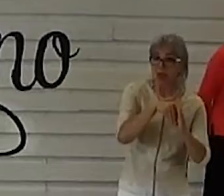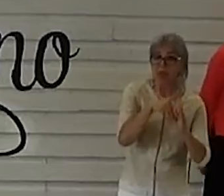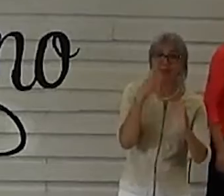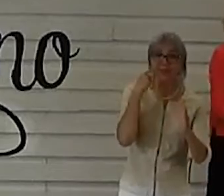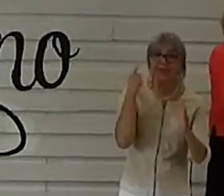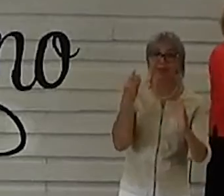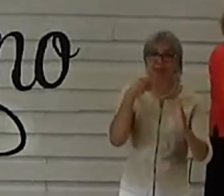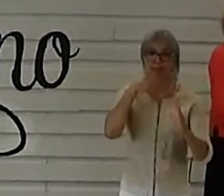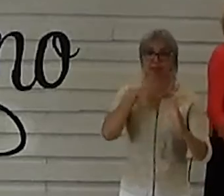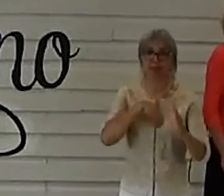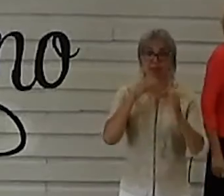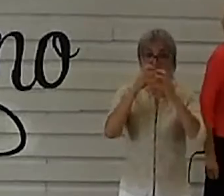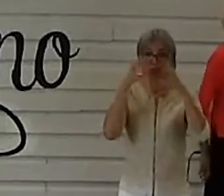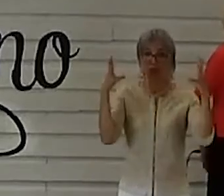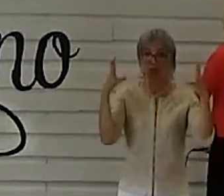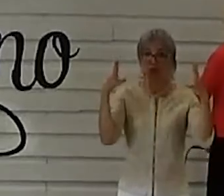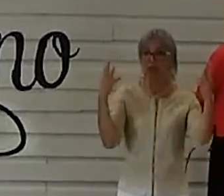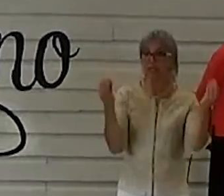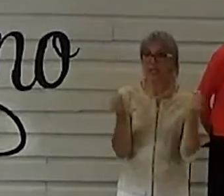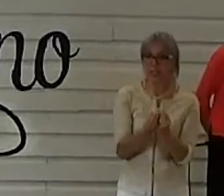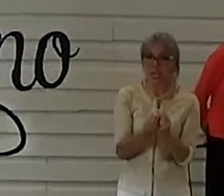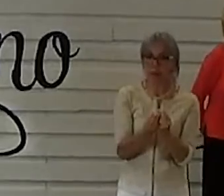visione? Alziamoci a piedi.